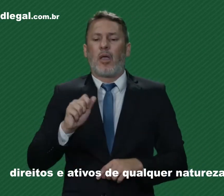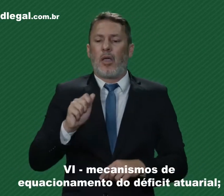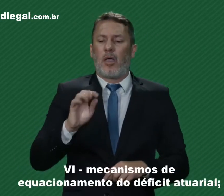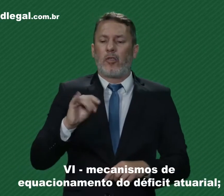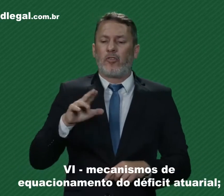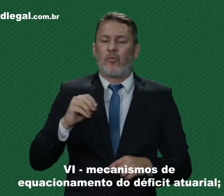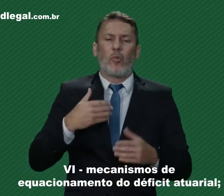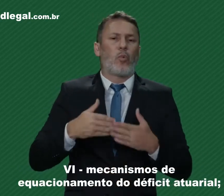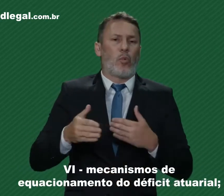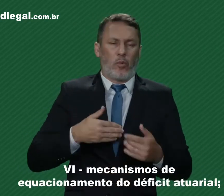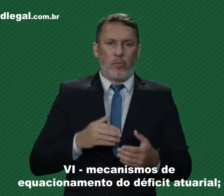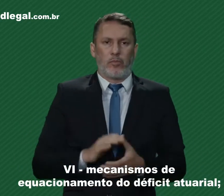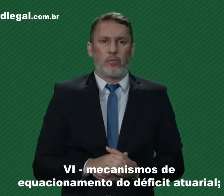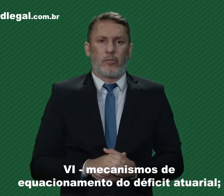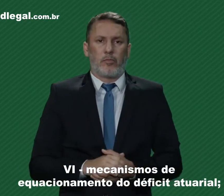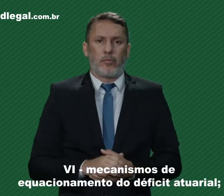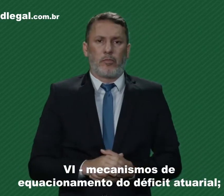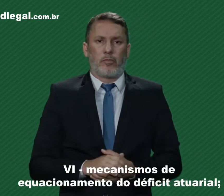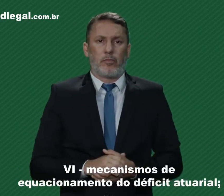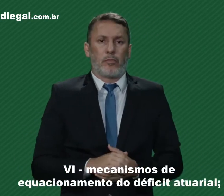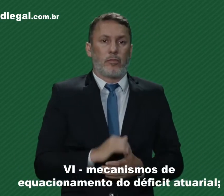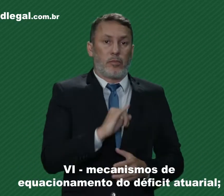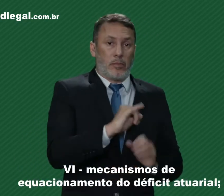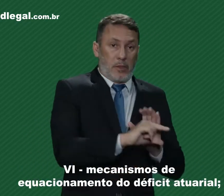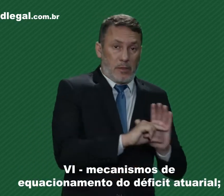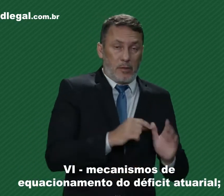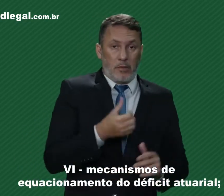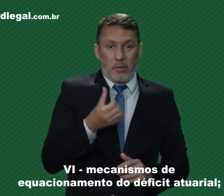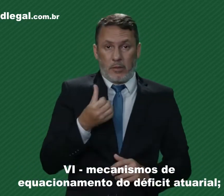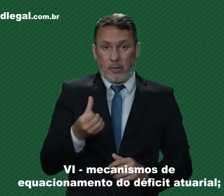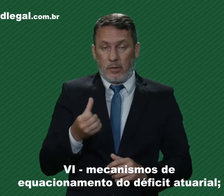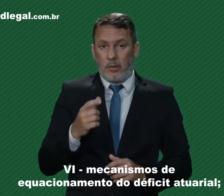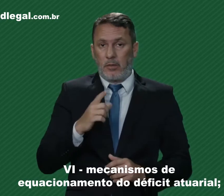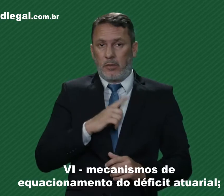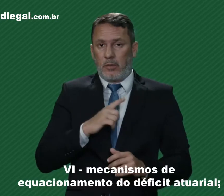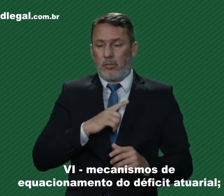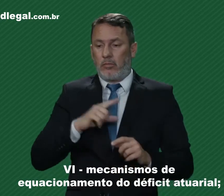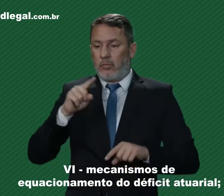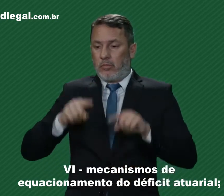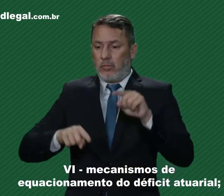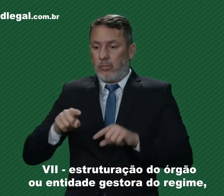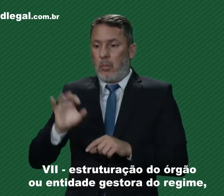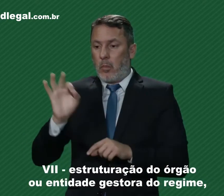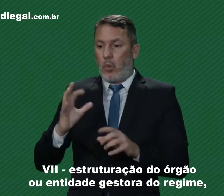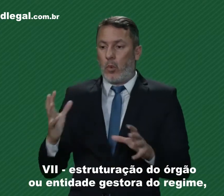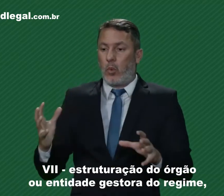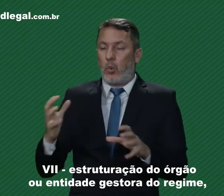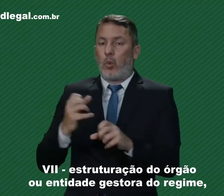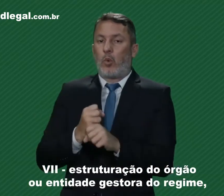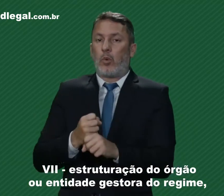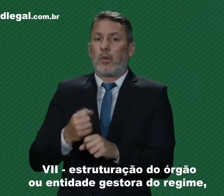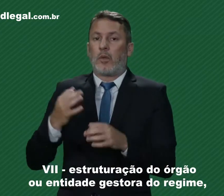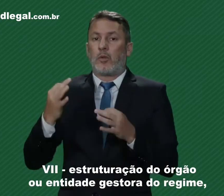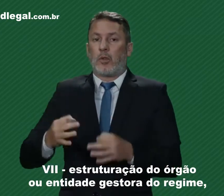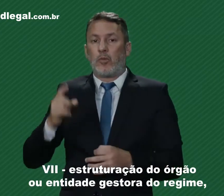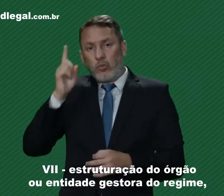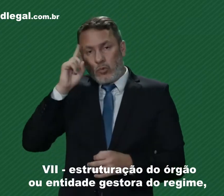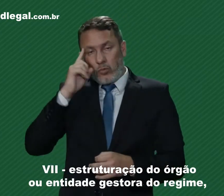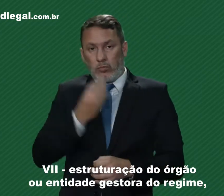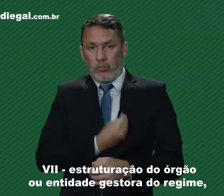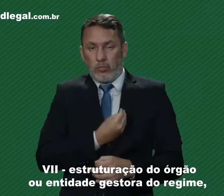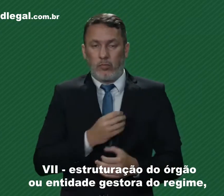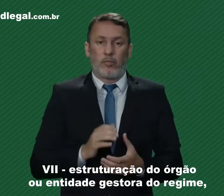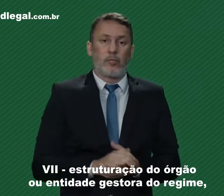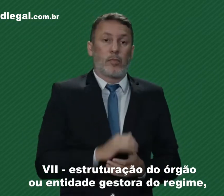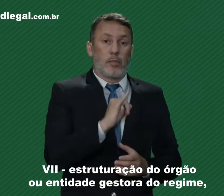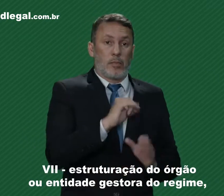natureza. Inciso 6. Mecanismos de equacionamento do déficit atuarial. Inciso 7. Estruturação